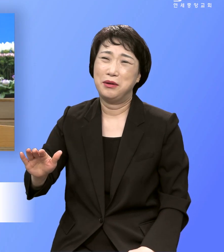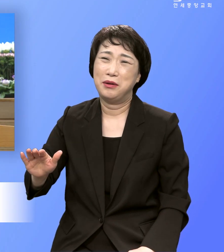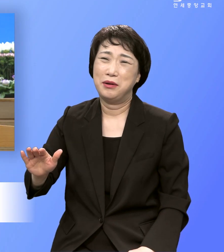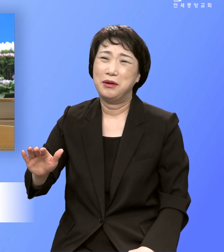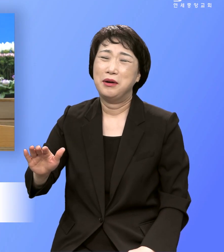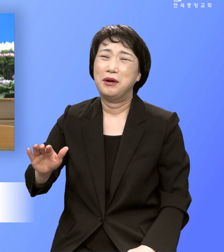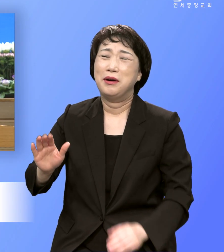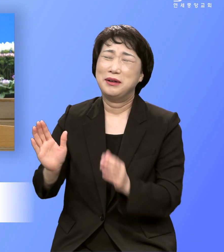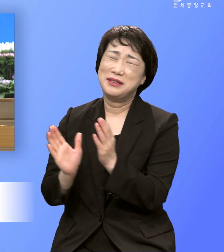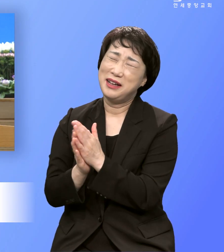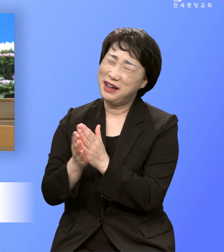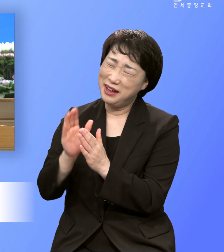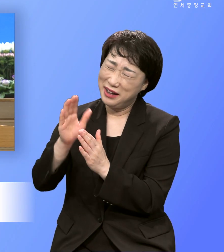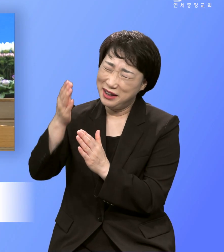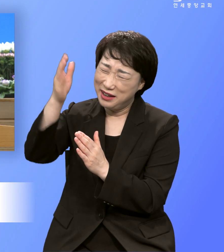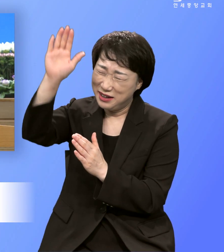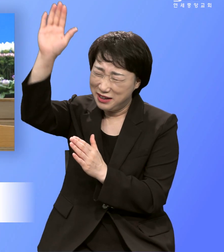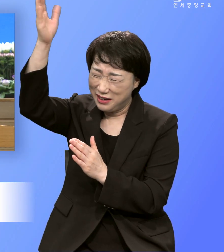너무 찬란해요.